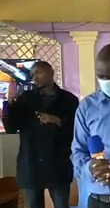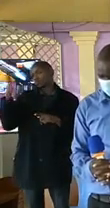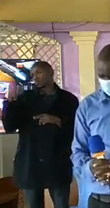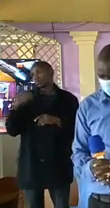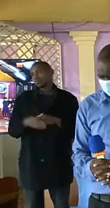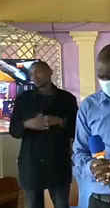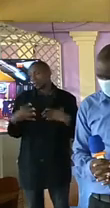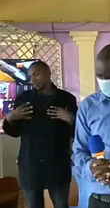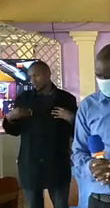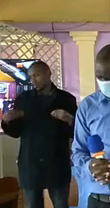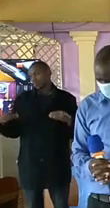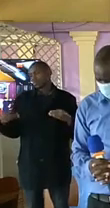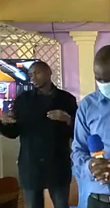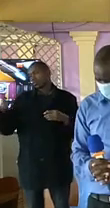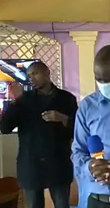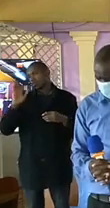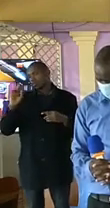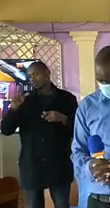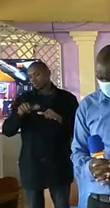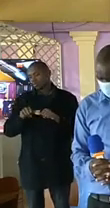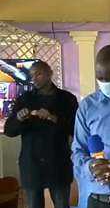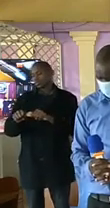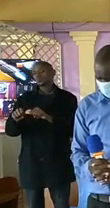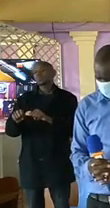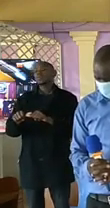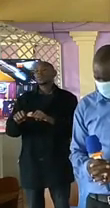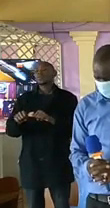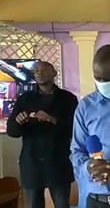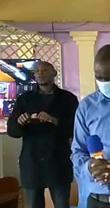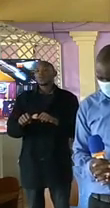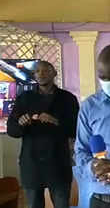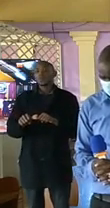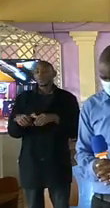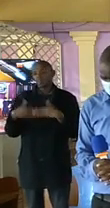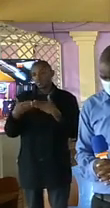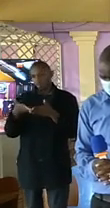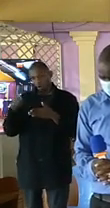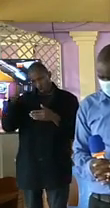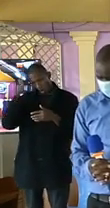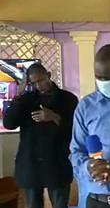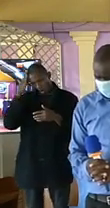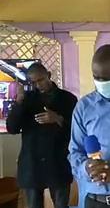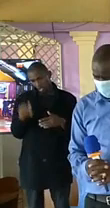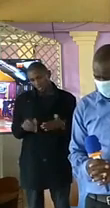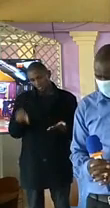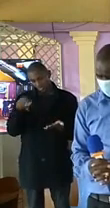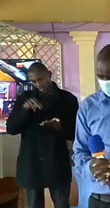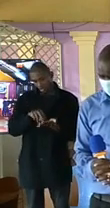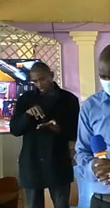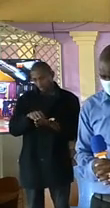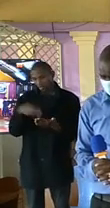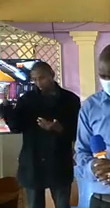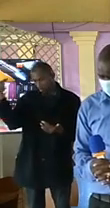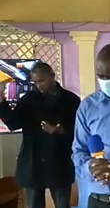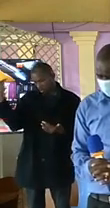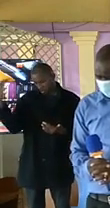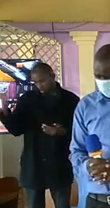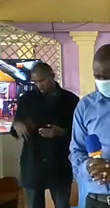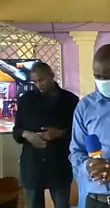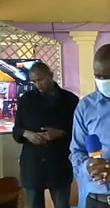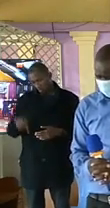Itikira Ngai Baba guthiĩ na mbere Ngai Baba na kumwiguũrĩria. Itikira Ngai Baba guthiĩ na mbere na kũrũgama hamwe nake mwathani. Na nigetha Ngai